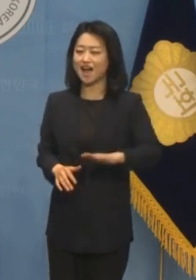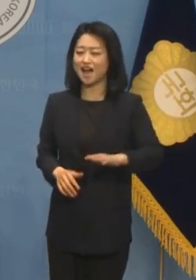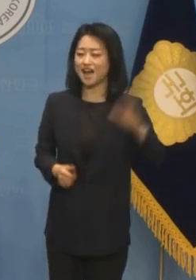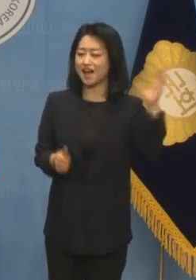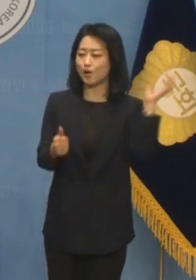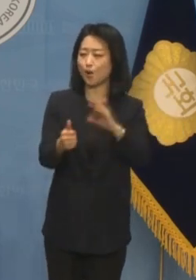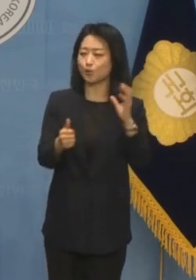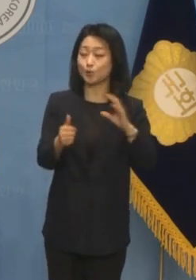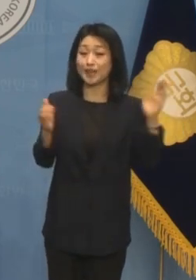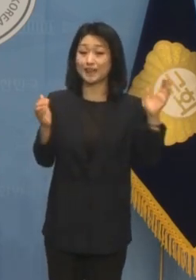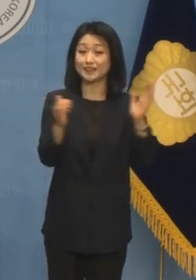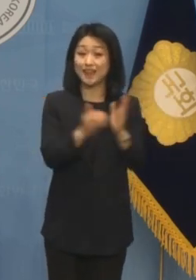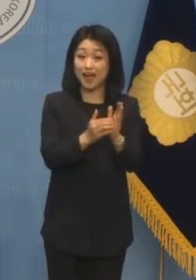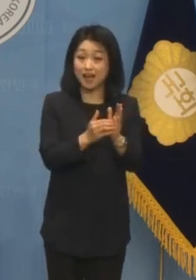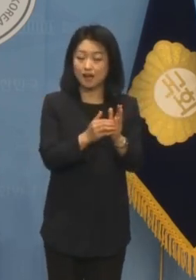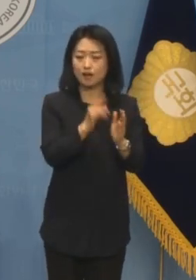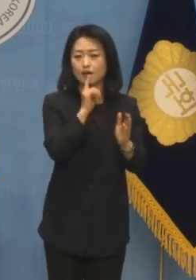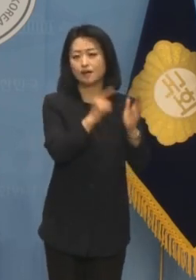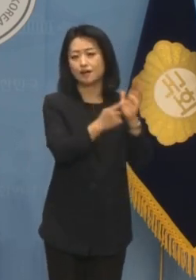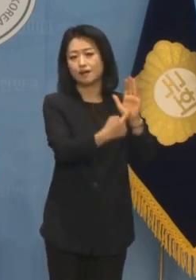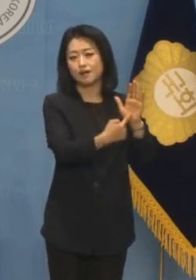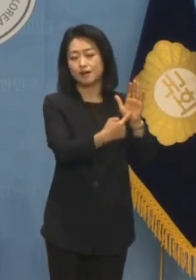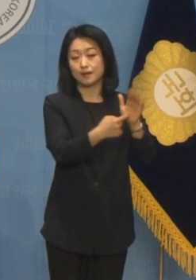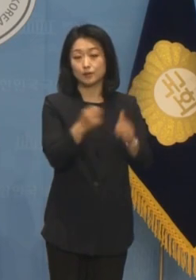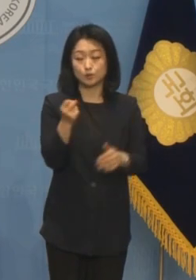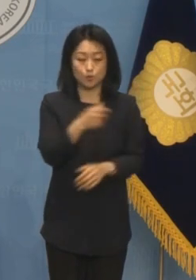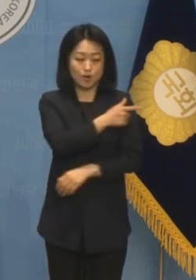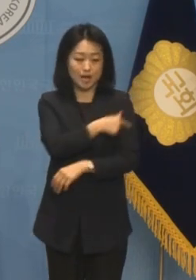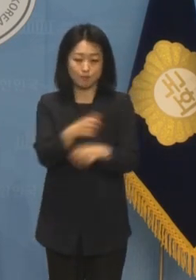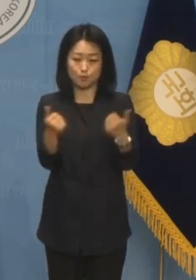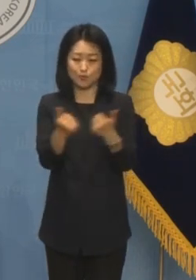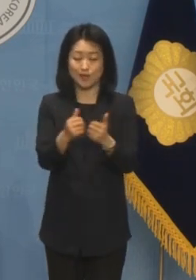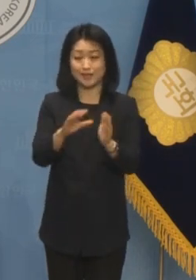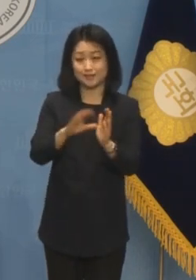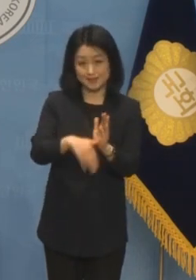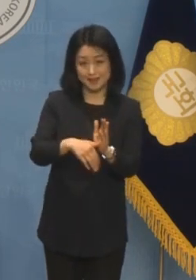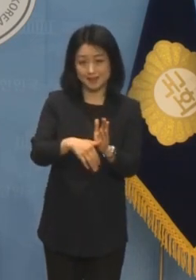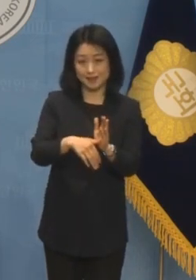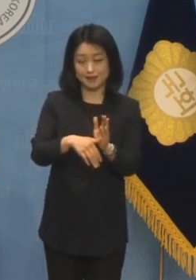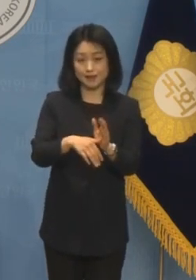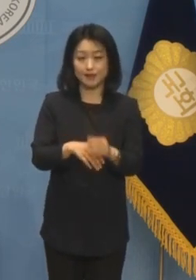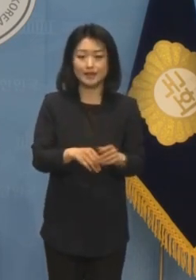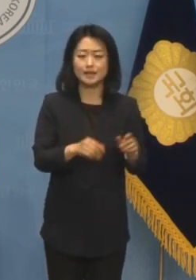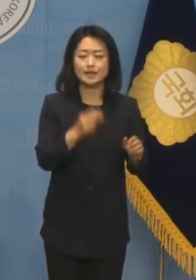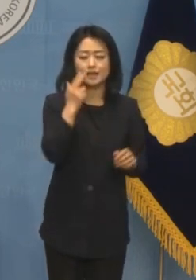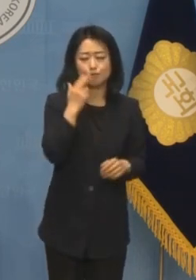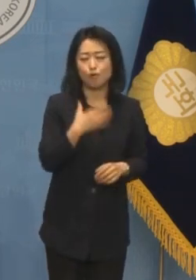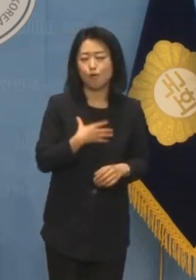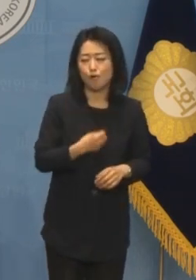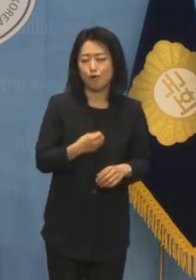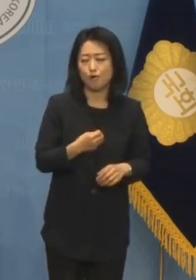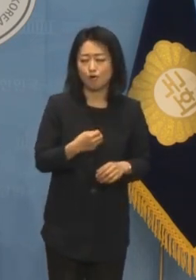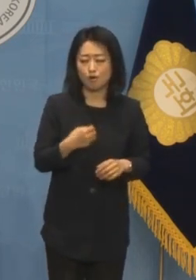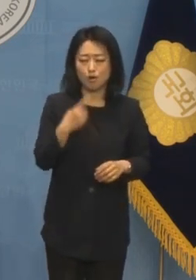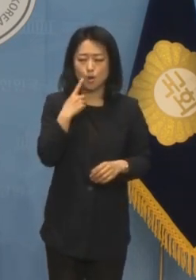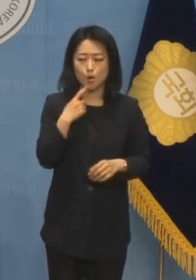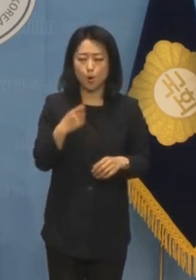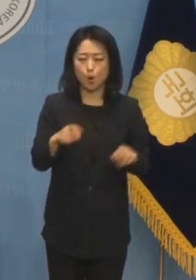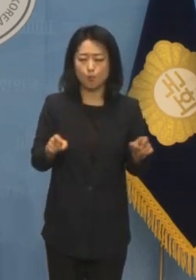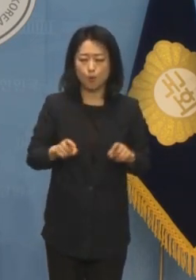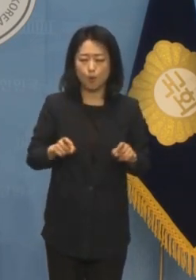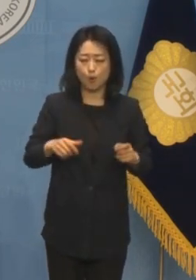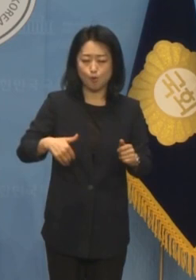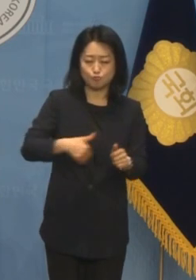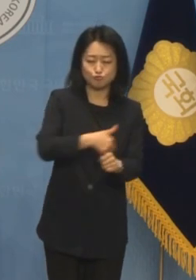호통을 쳤다는 소문이 무성하고, 간부회의에서는 당시 일부러 공포 분위기를